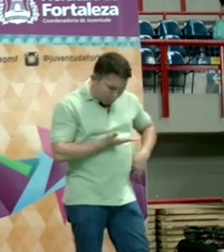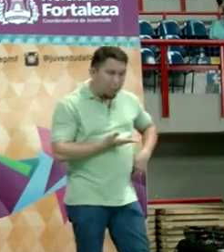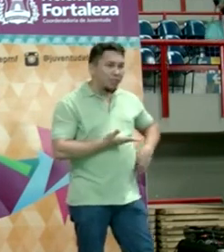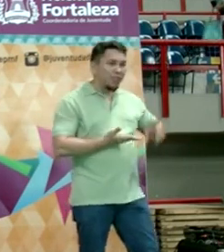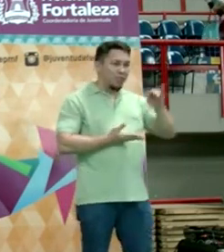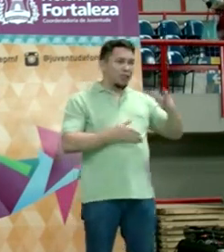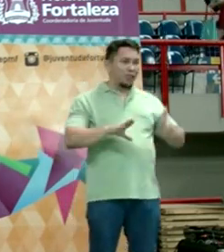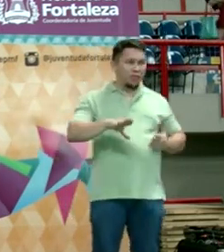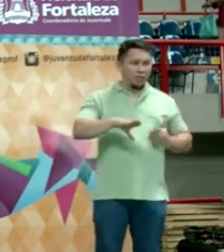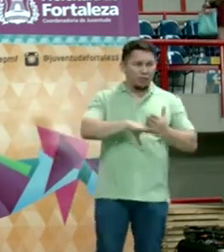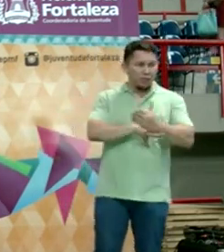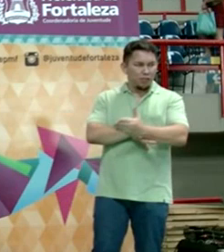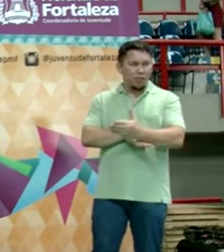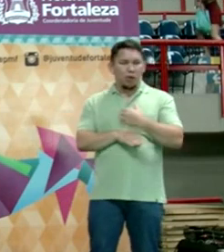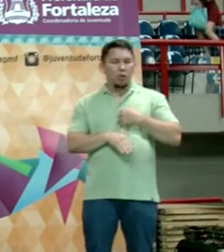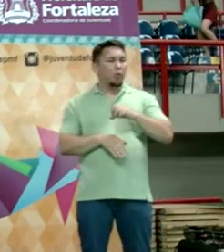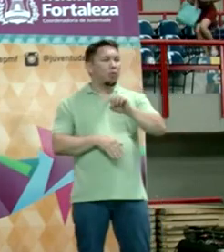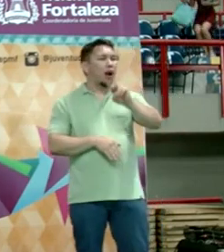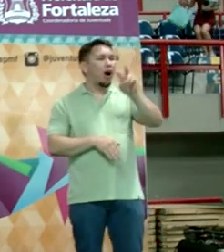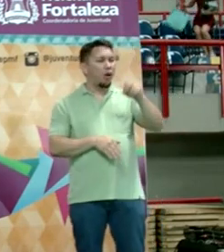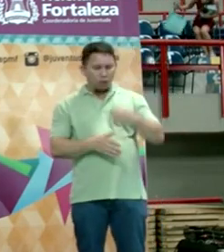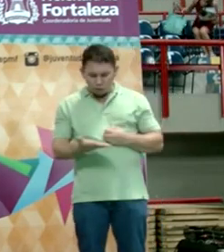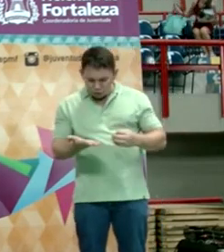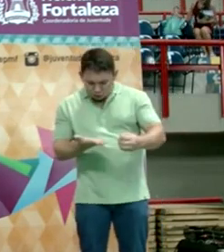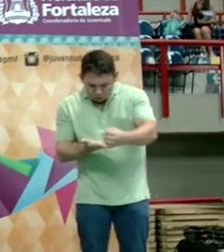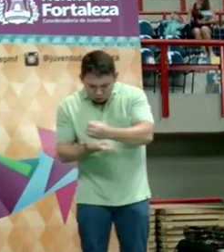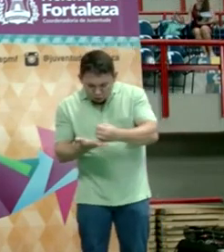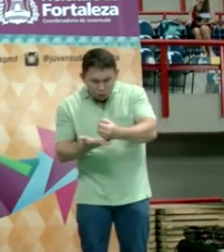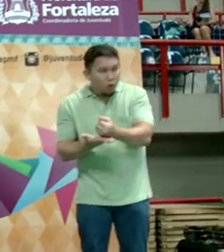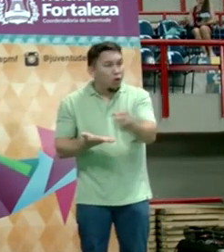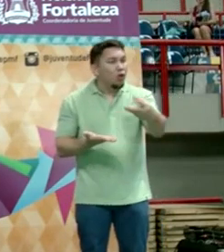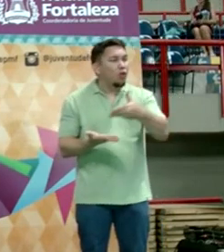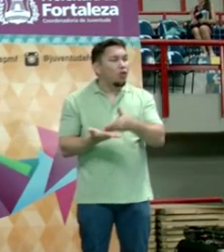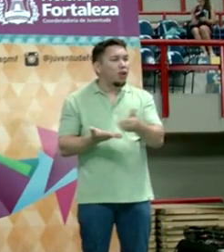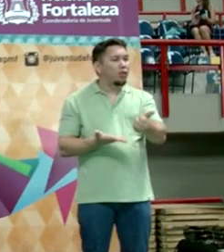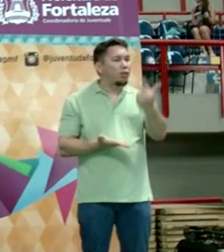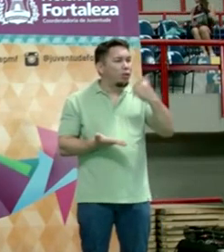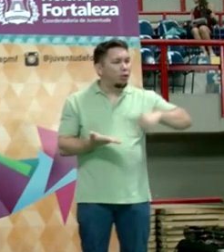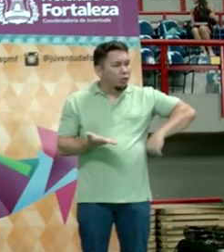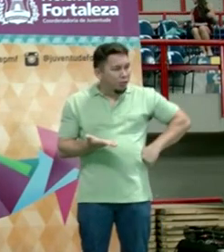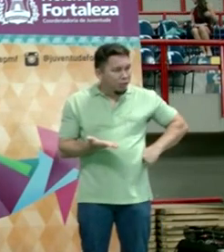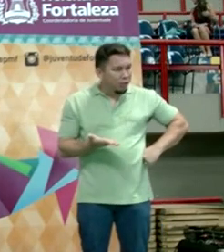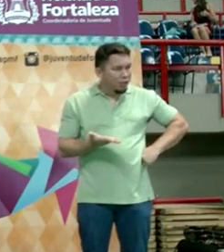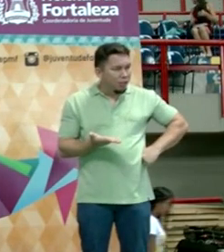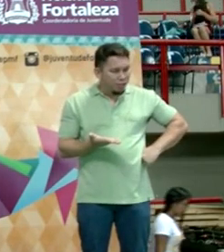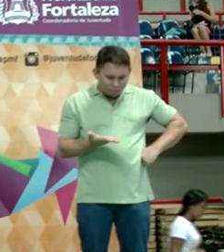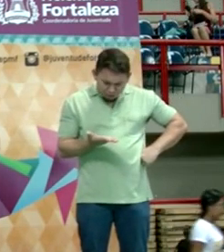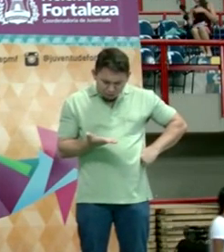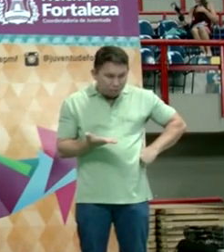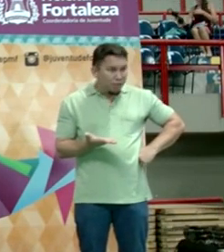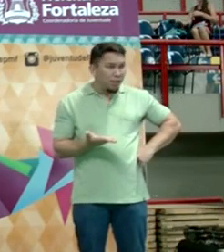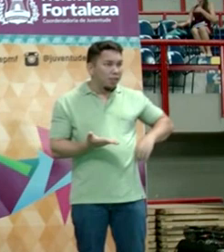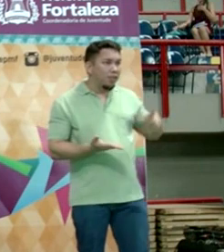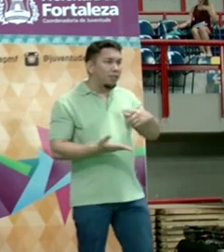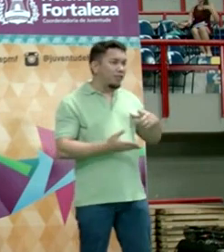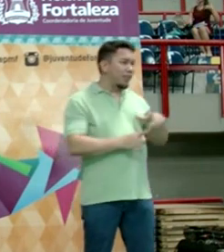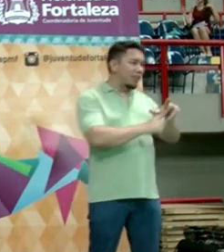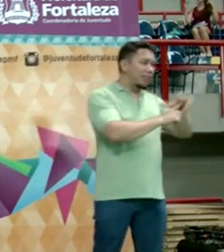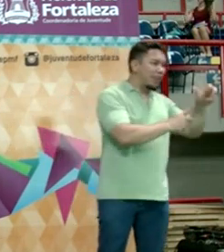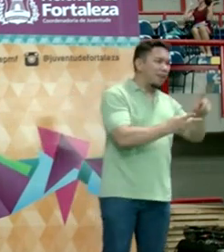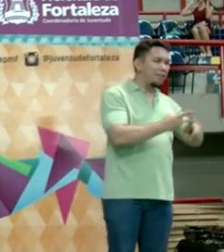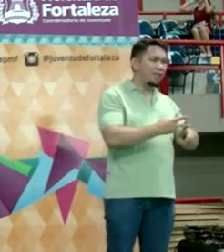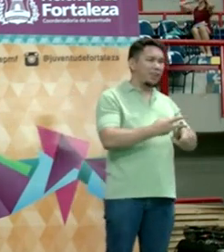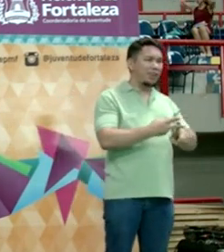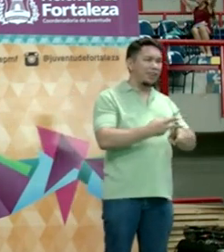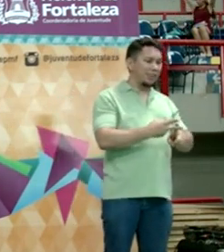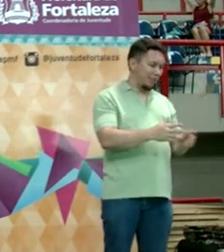você vai comprar ovos, vem quantos? Vem quantos? 12. Cerveja, refrigerante, vem